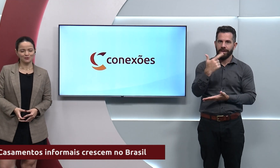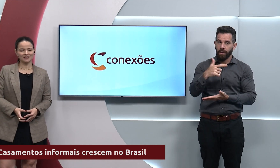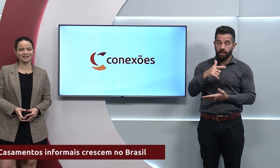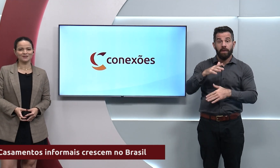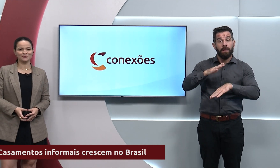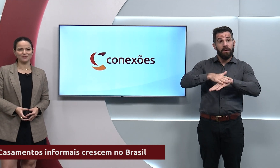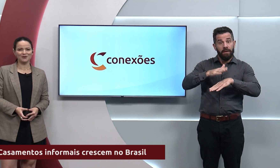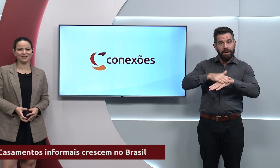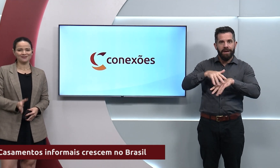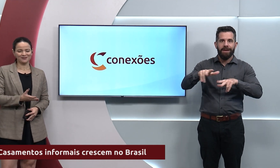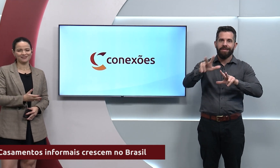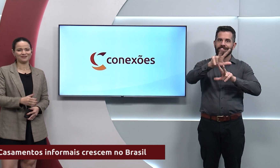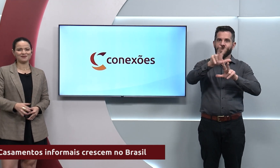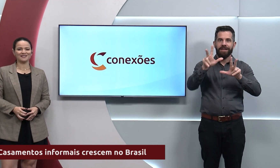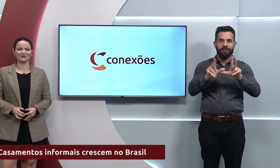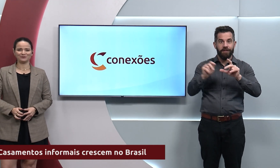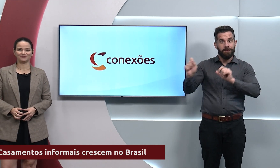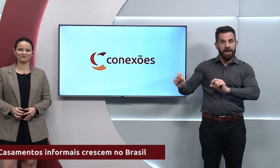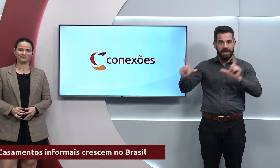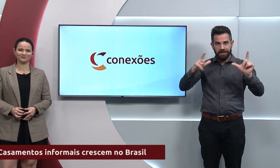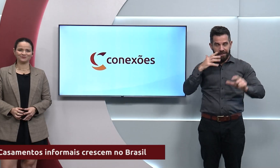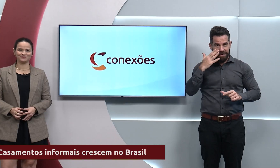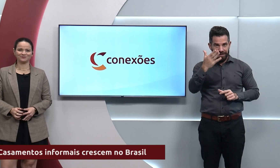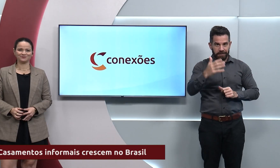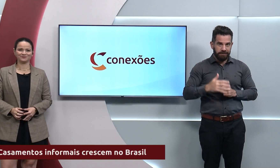esse assunto agora com a TV Brasil.